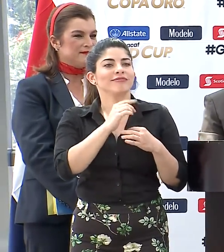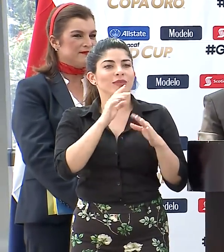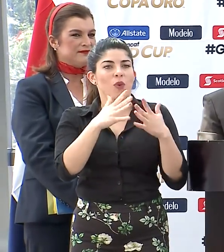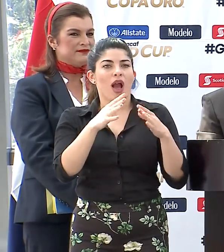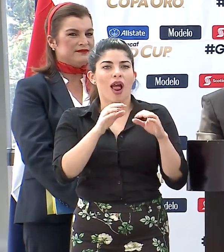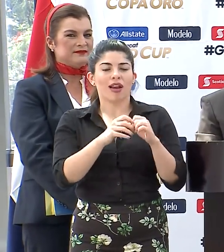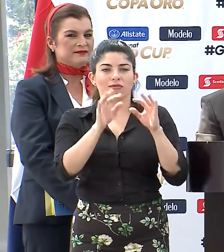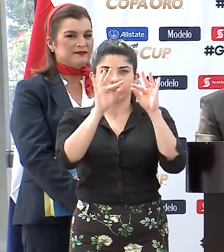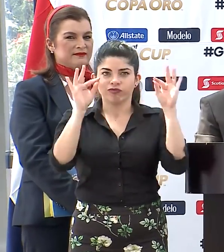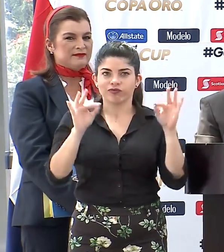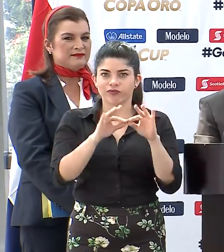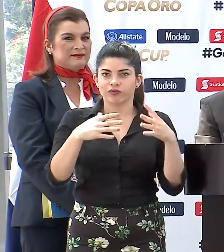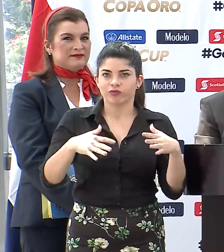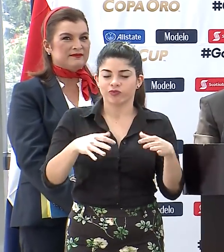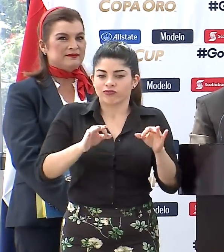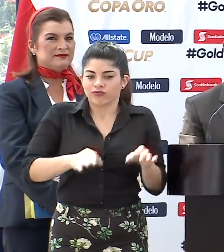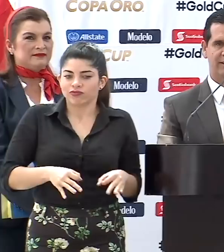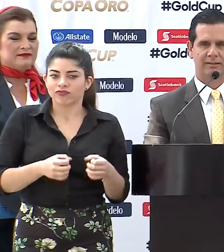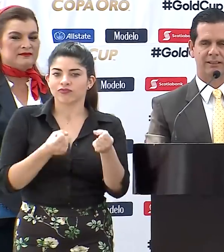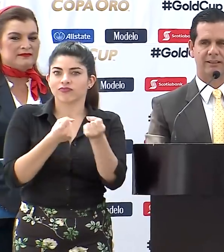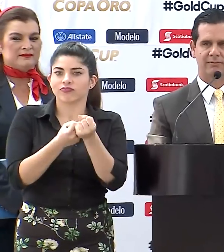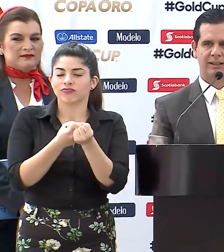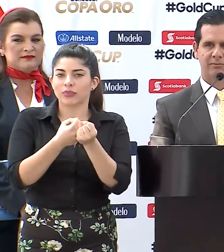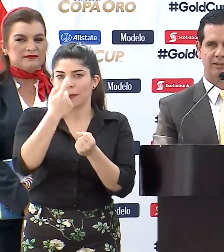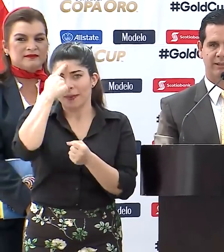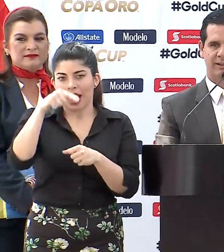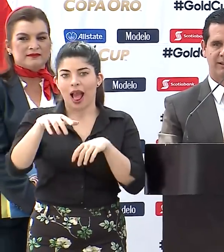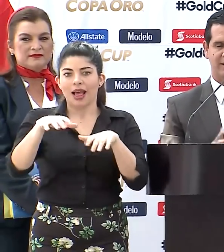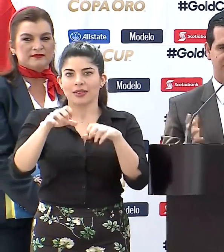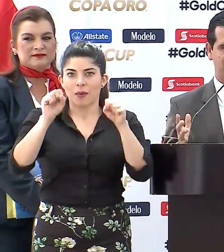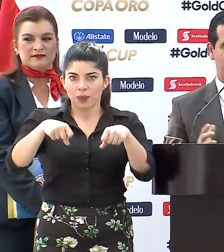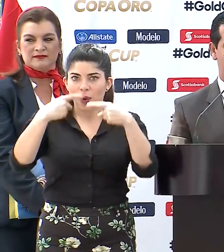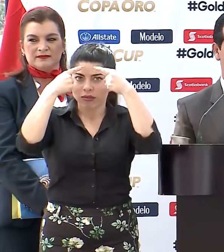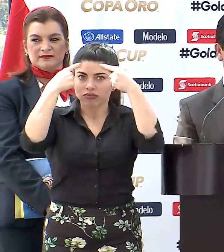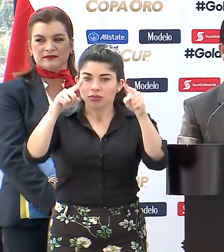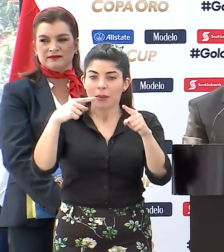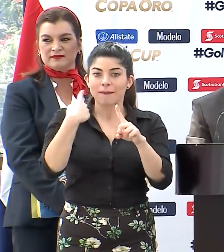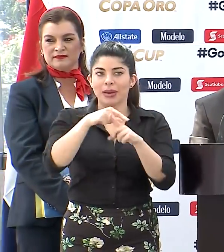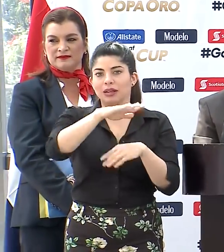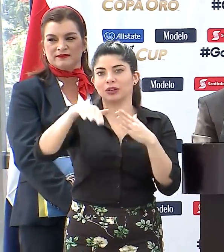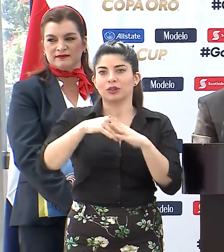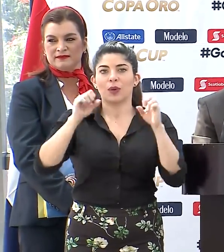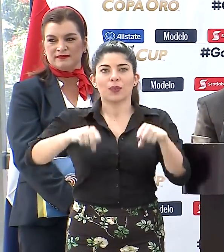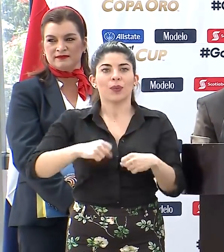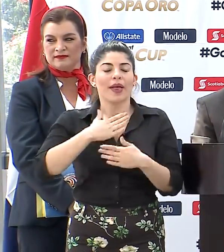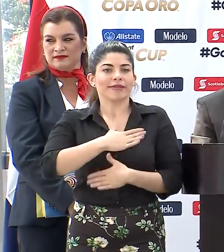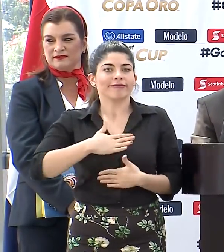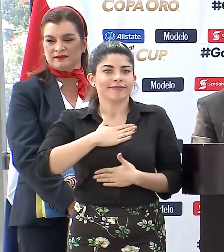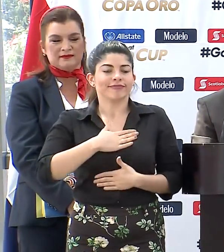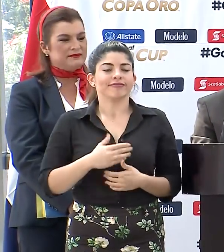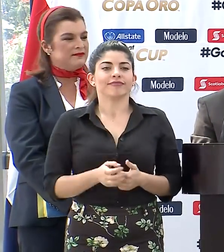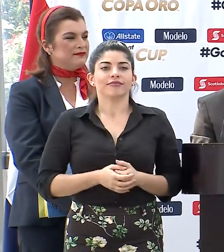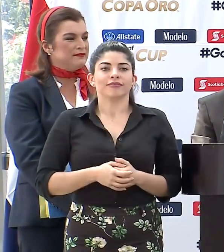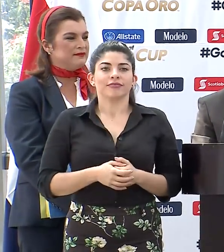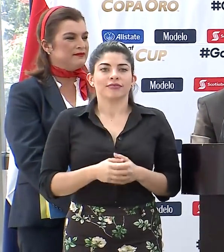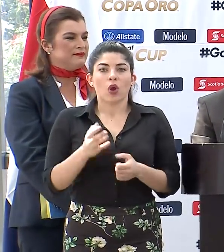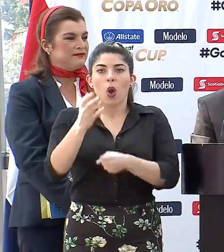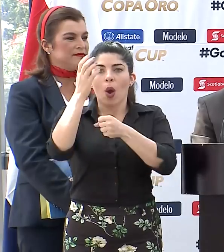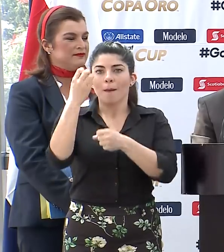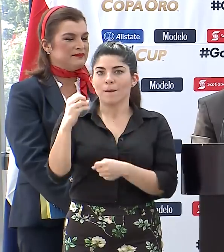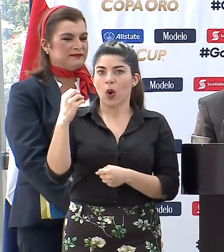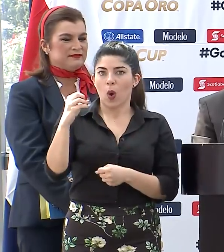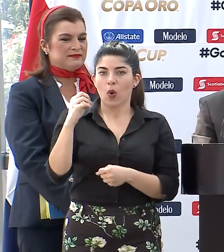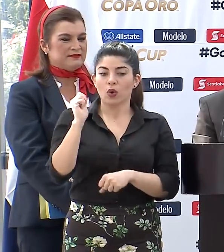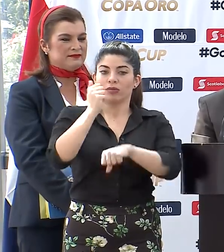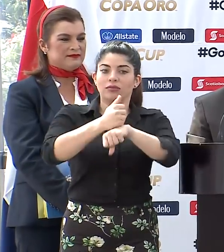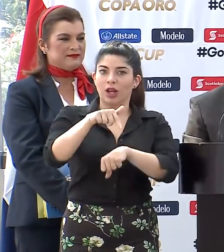de manera decidida para que esto evidentemente fuera posible y que podamos disfrutar la Copa de Oro en